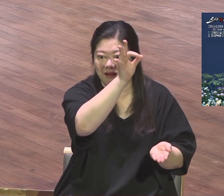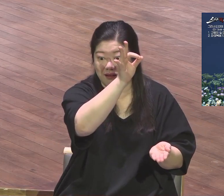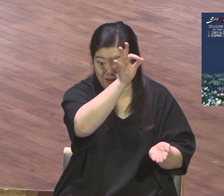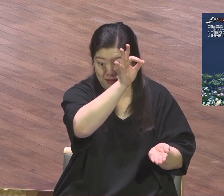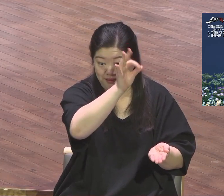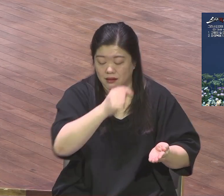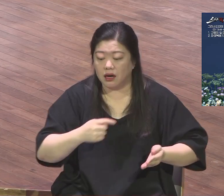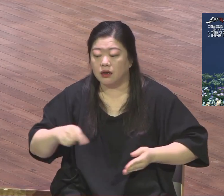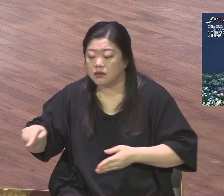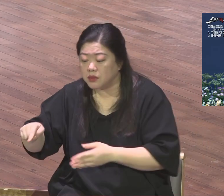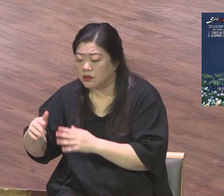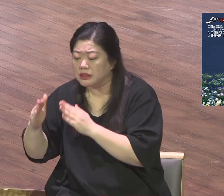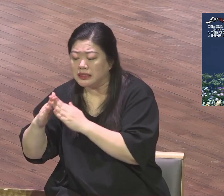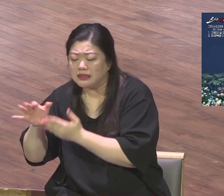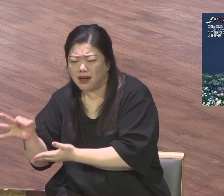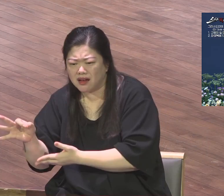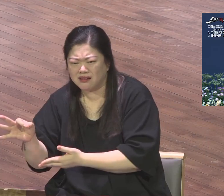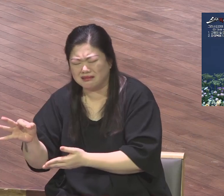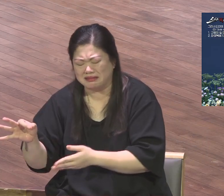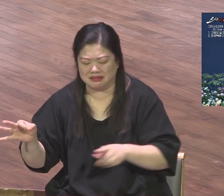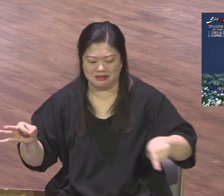진주는 무엇을 말하는 것입니까?